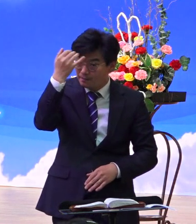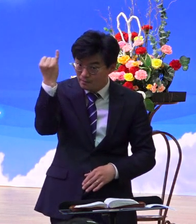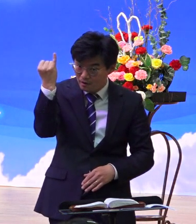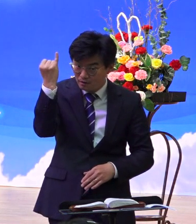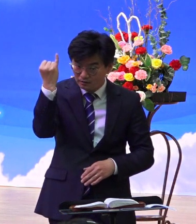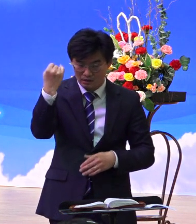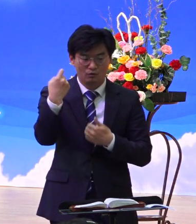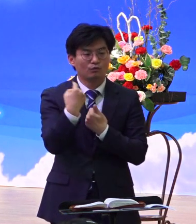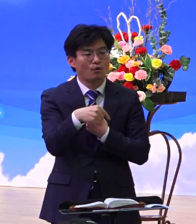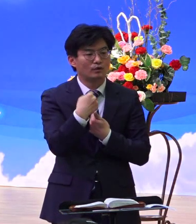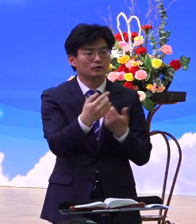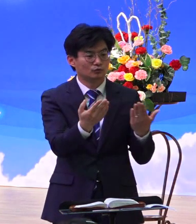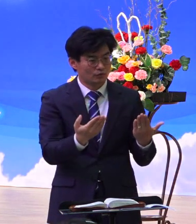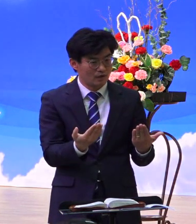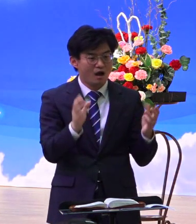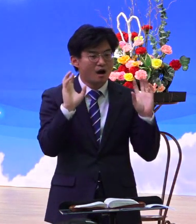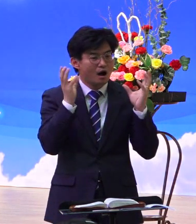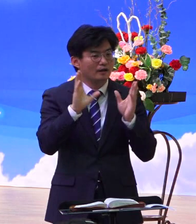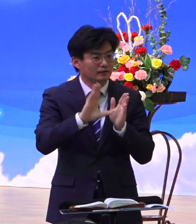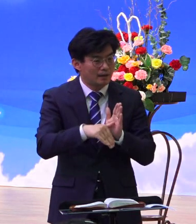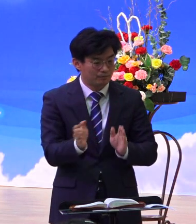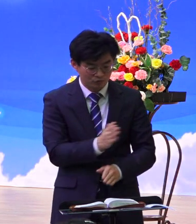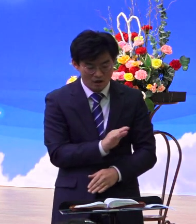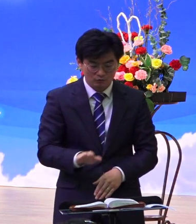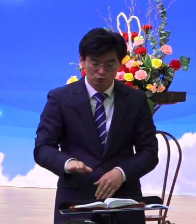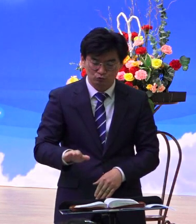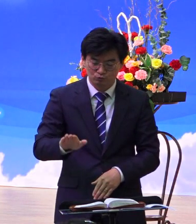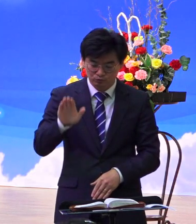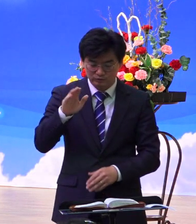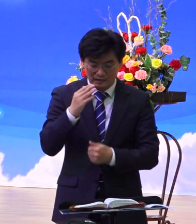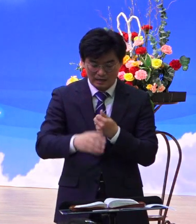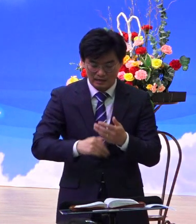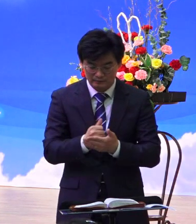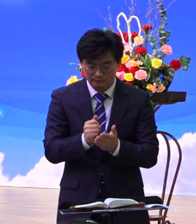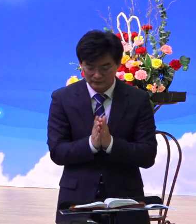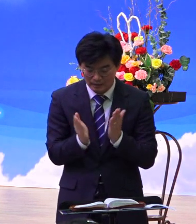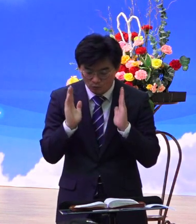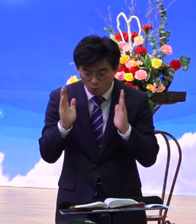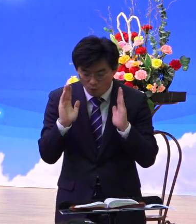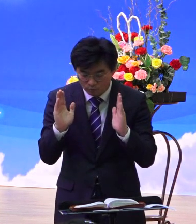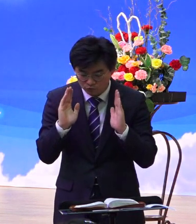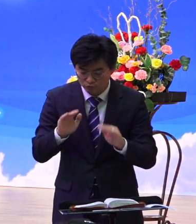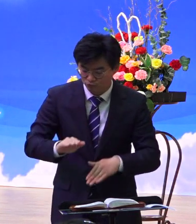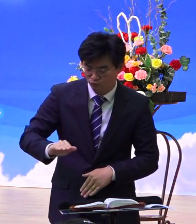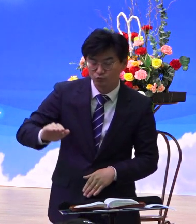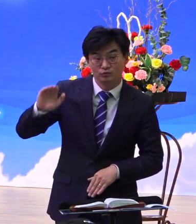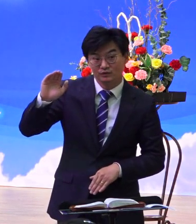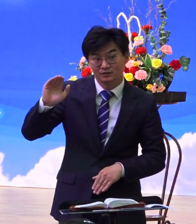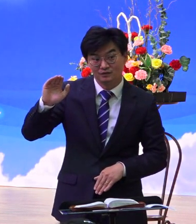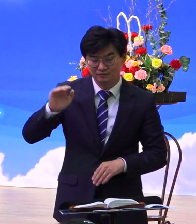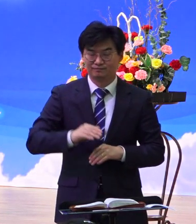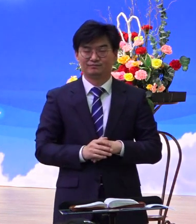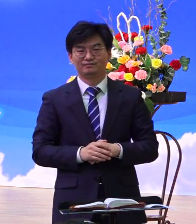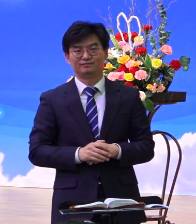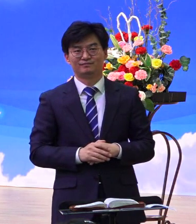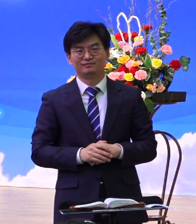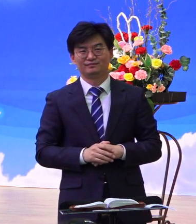성경을 배우면서 성경 말씀을 어려서부터 읽고 신앙이 성장해 왔는데